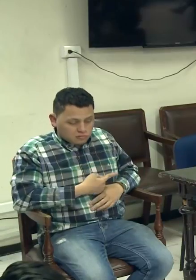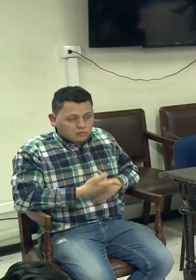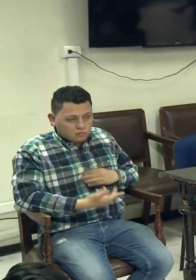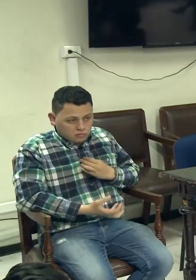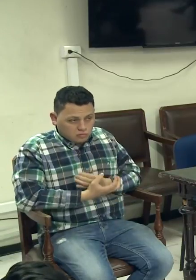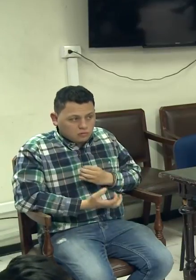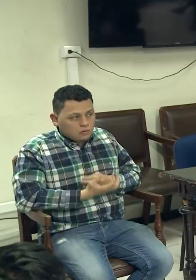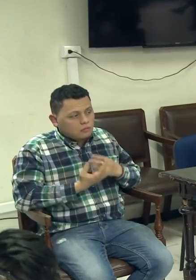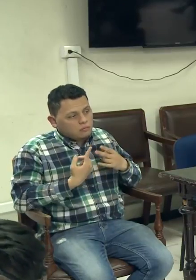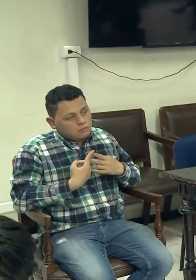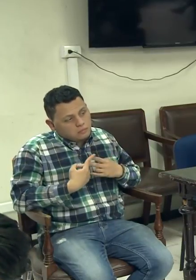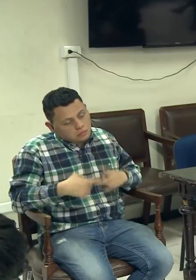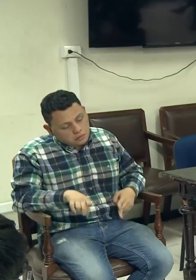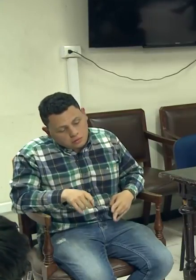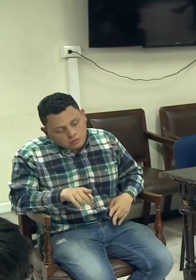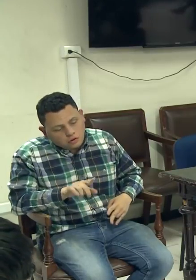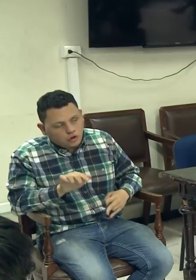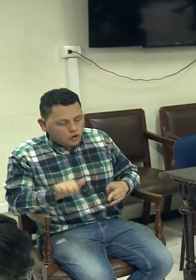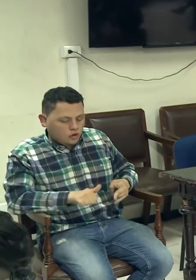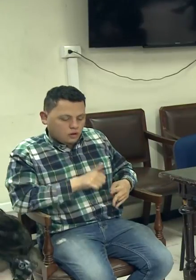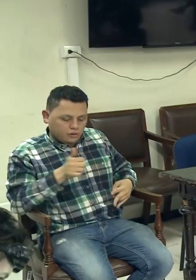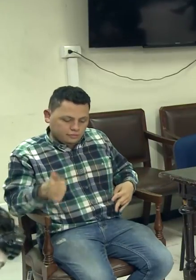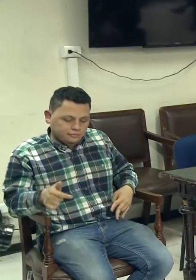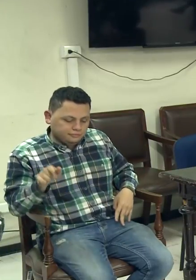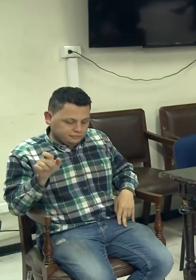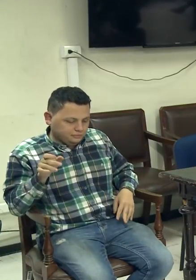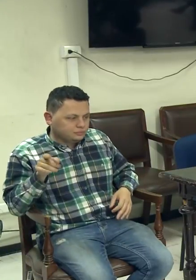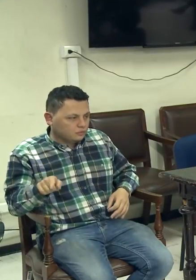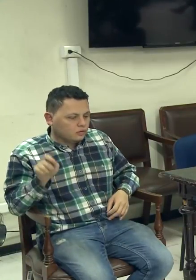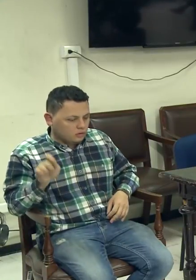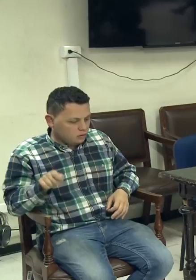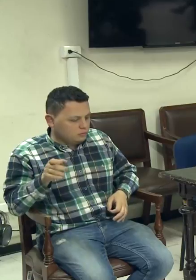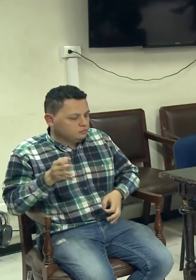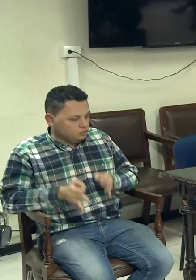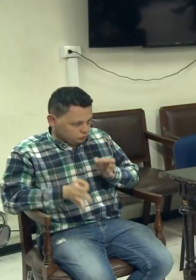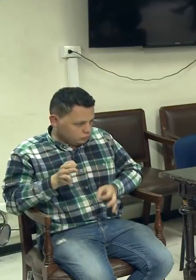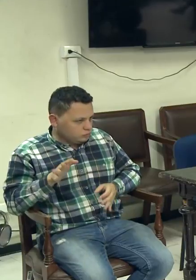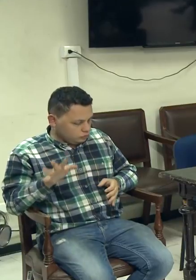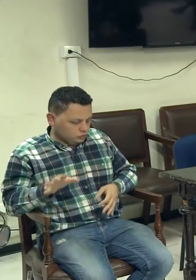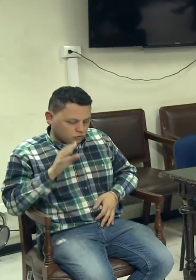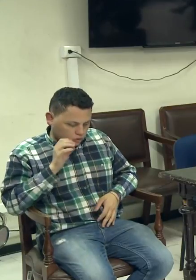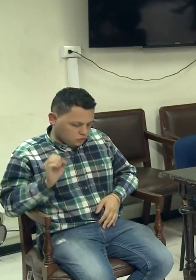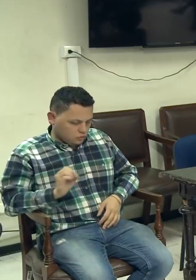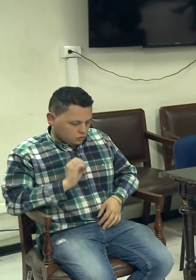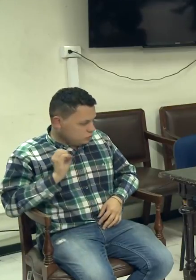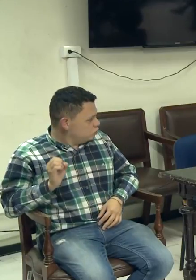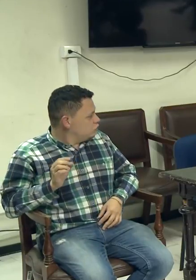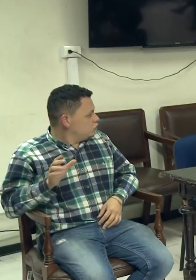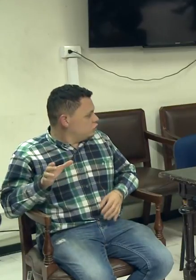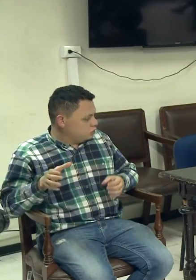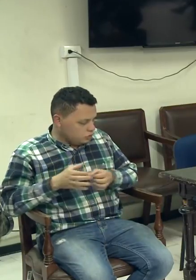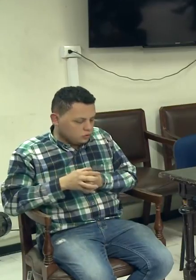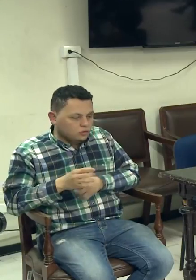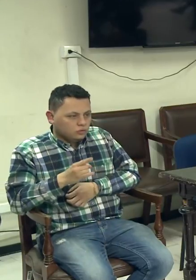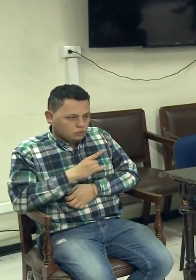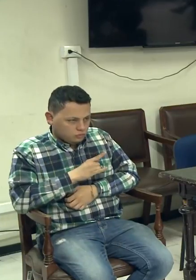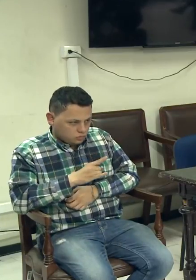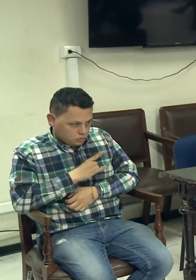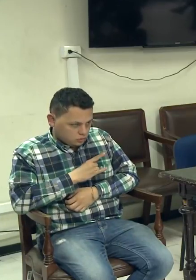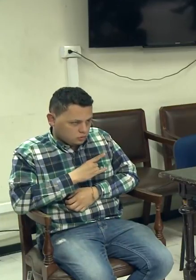Y por otro lado tuvimos un abogado justo al interior del hombre, al interior de la